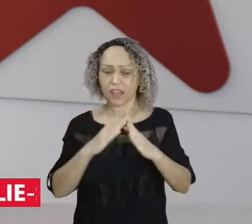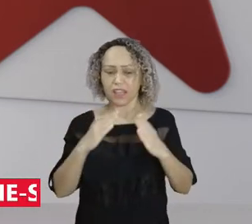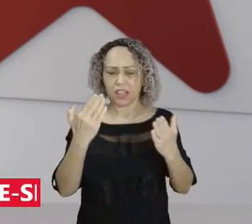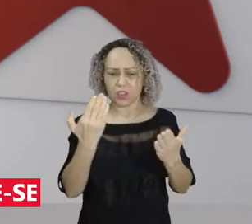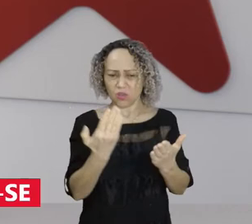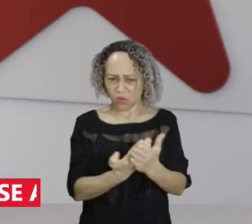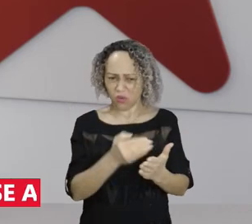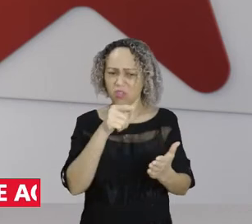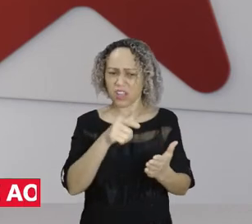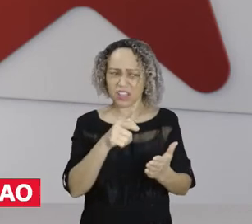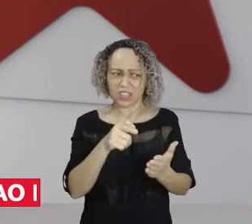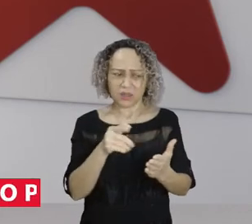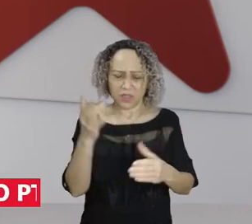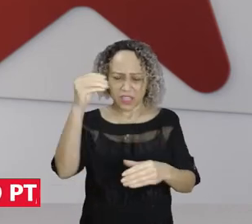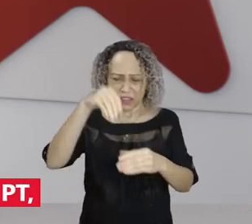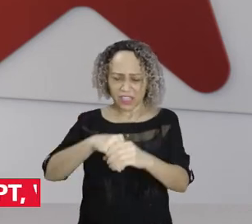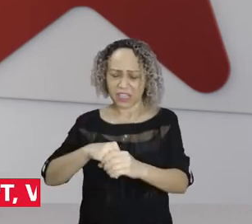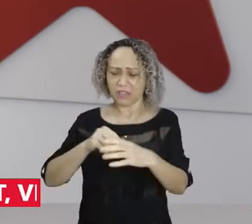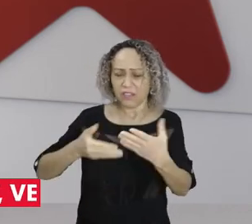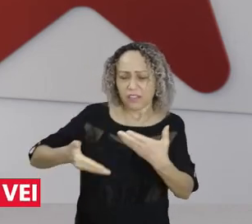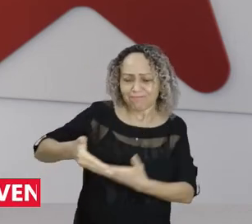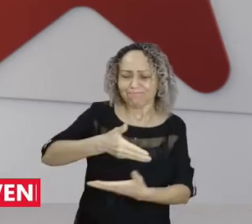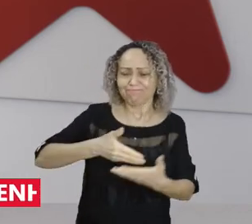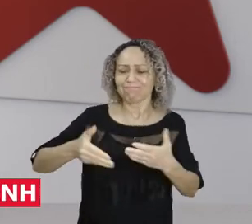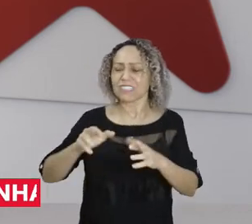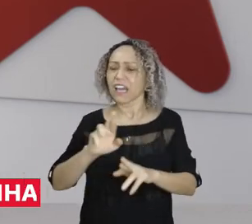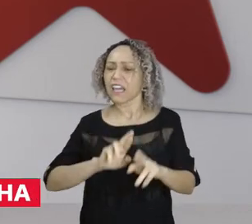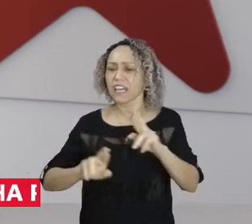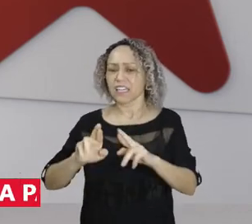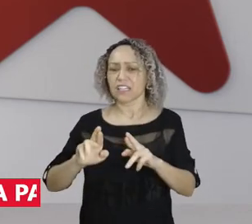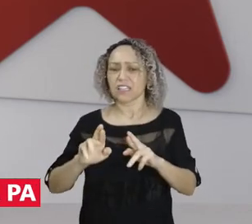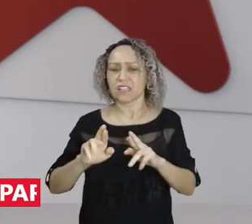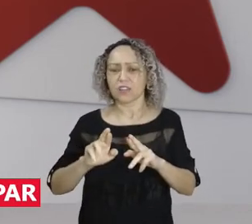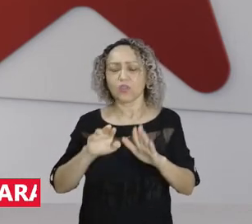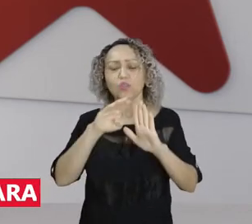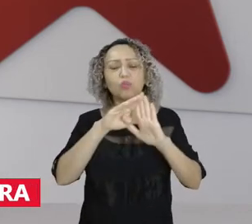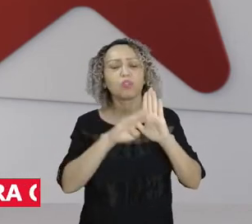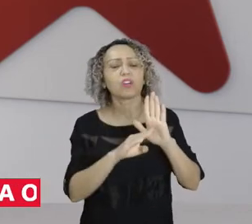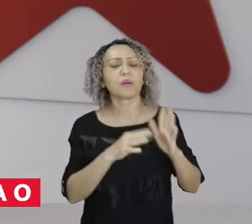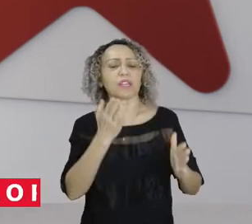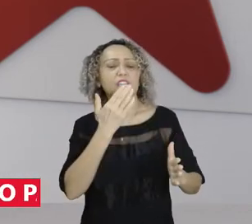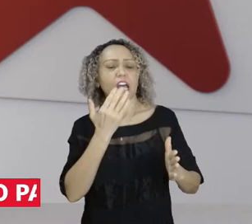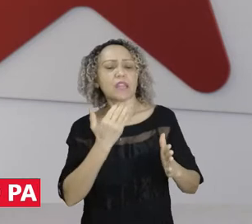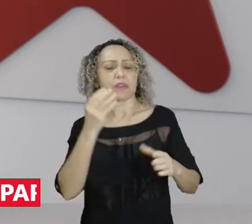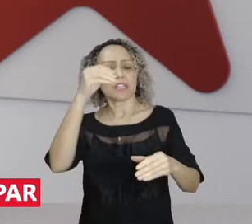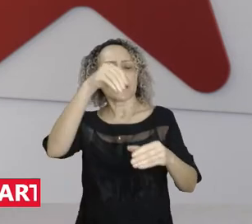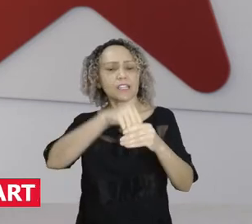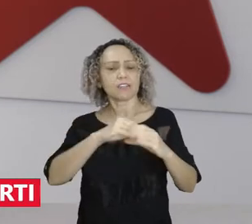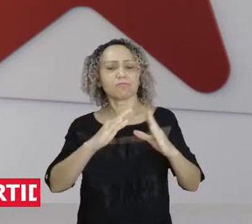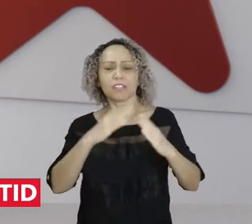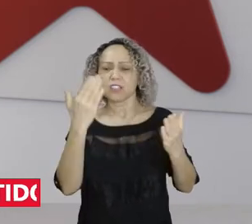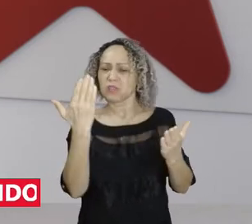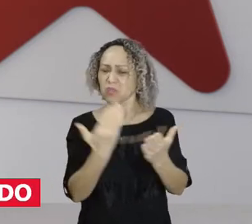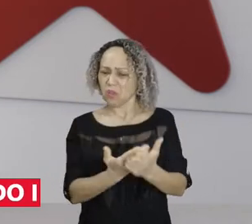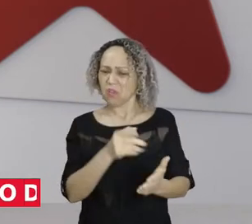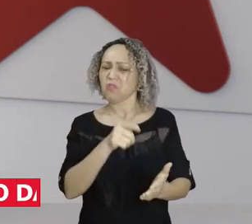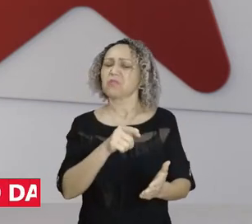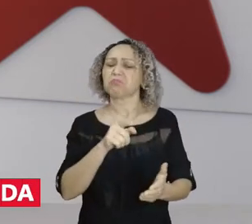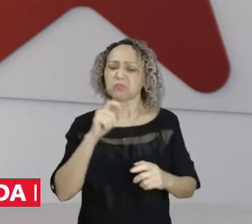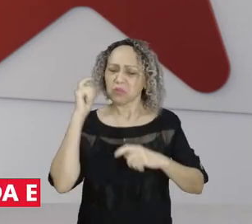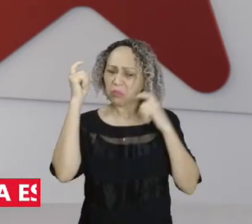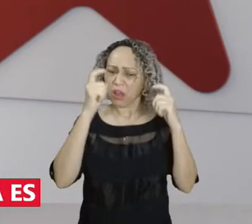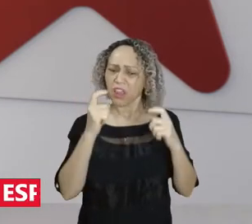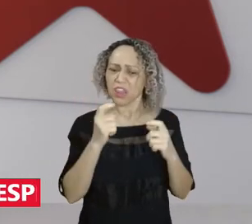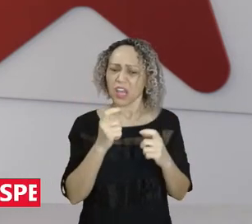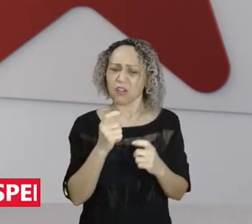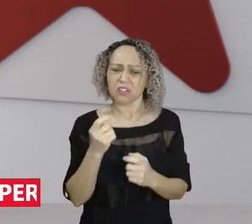dessa rede, né, com o Programa Nacional de Alimentação Escolar, que tinha essa preocupação em fornecer bons alimentos para as escolas, para as crianças